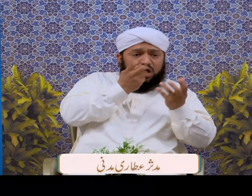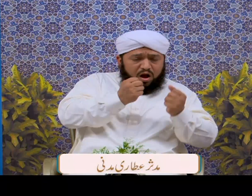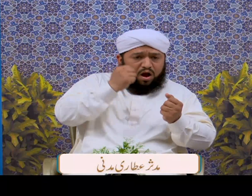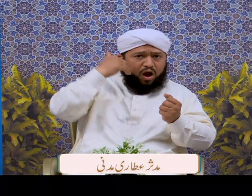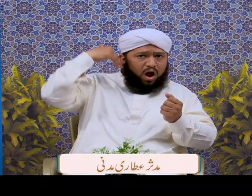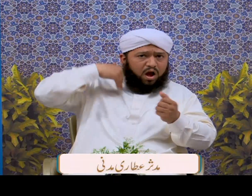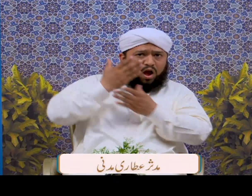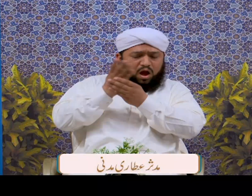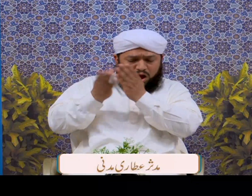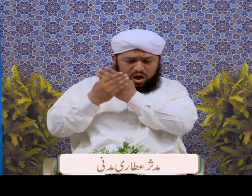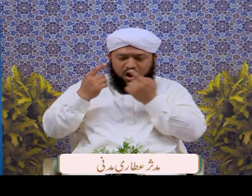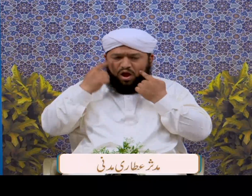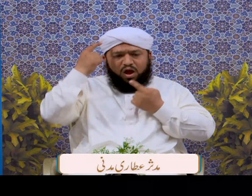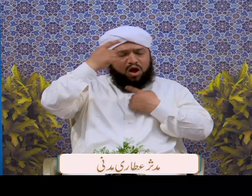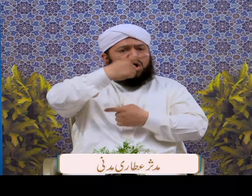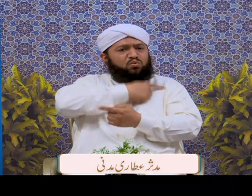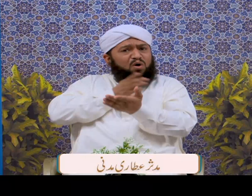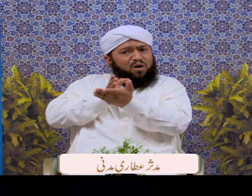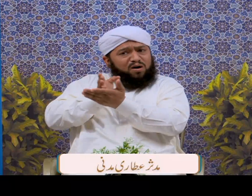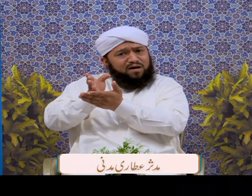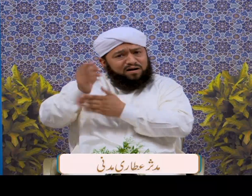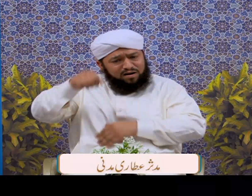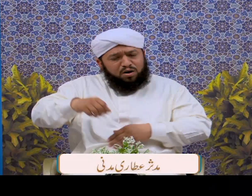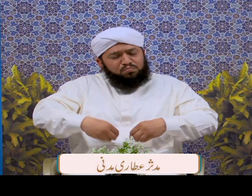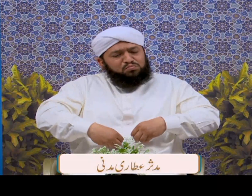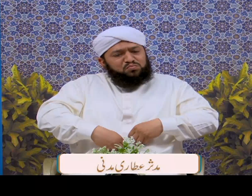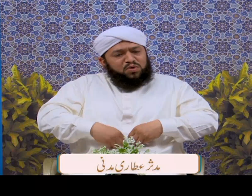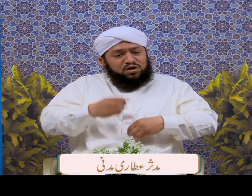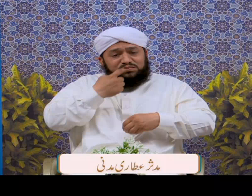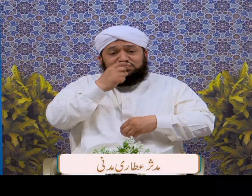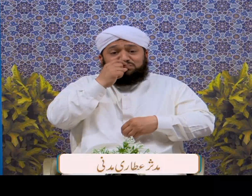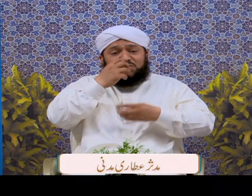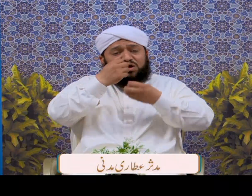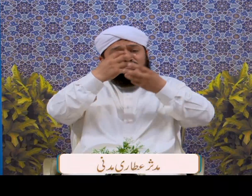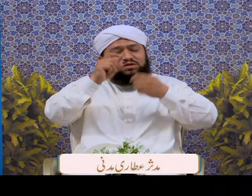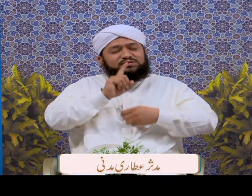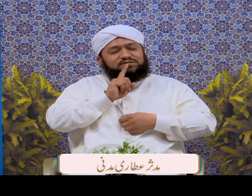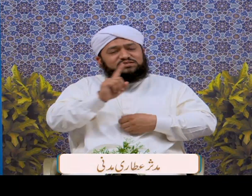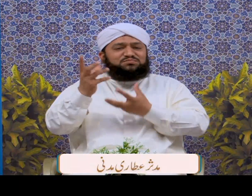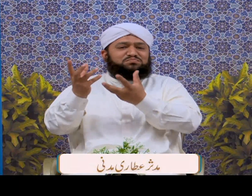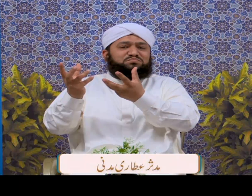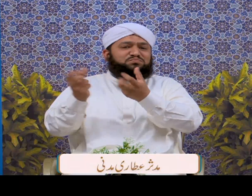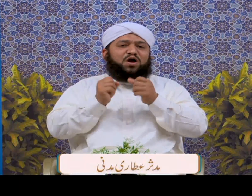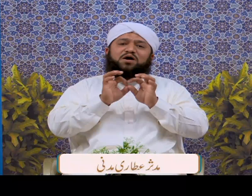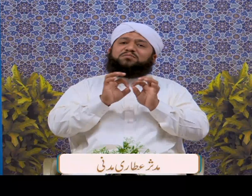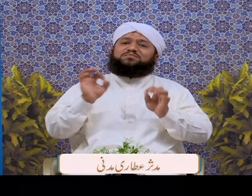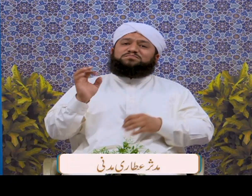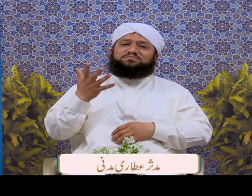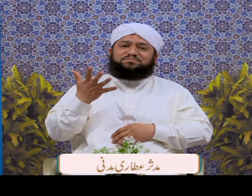کو چونکہ برائیوں سے نہیں بچاتے، اس لیے ان کو روزے کی نورانیت اور اس کی اصل روح سے محرومی ہی رہتی ہے۔ اسی طرح